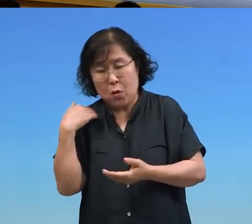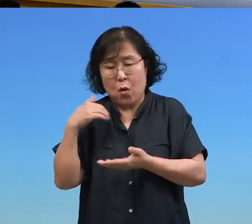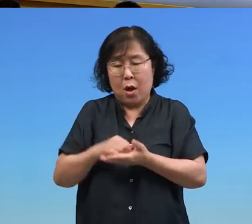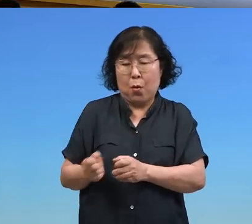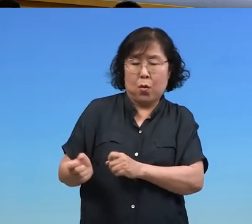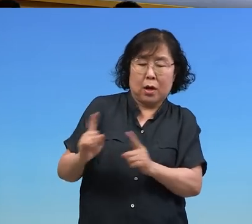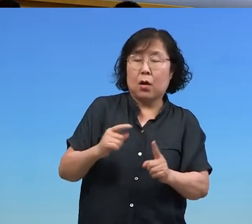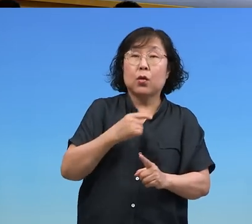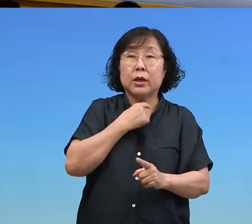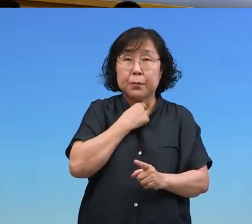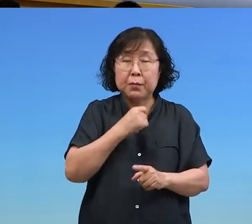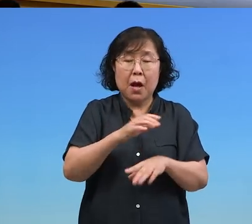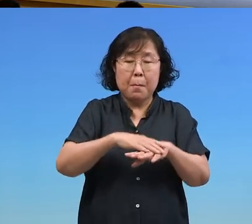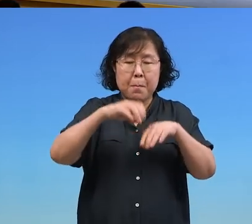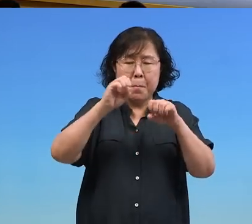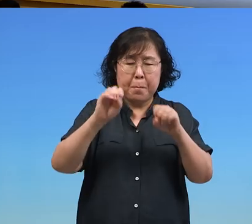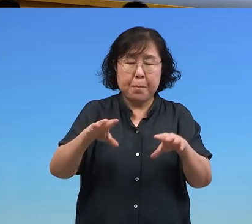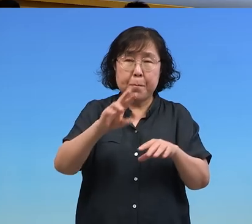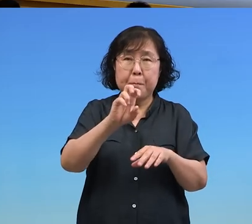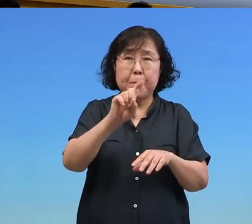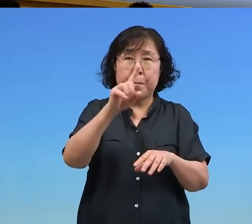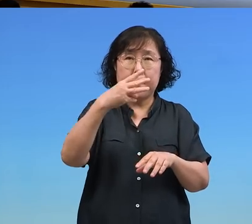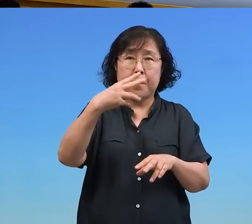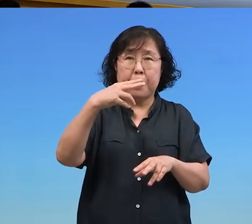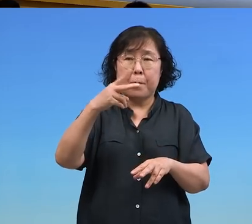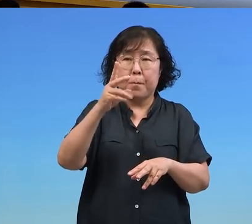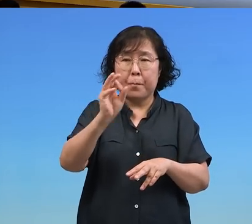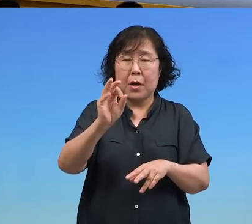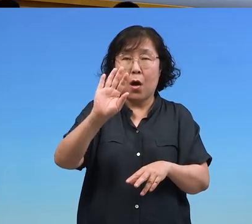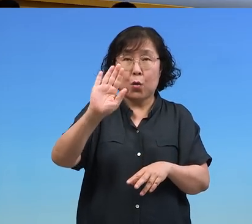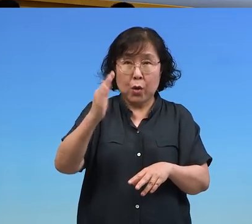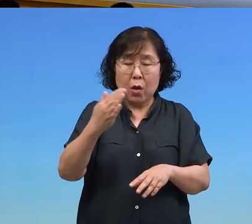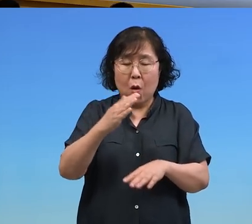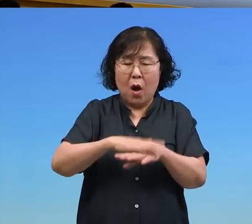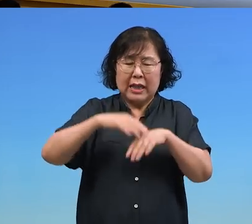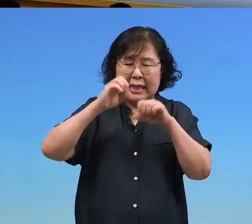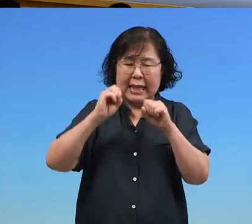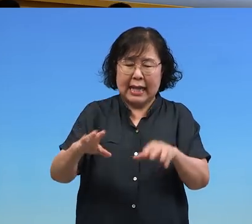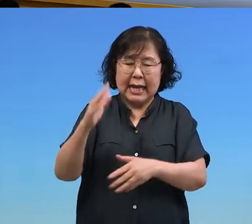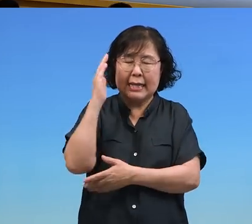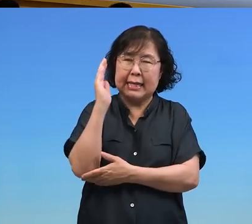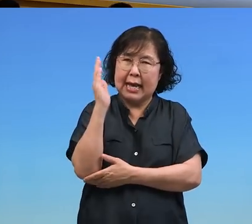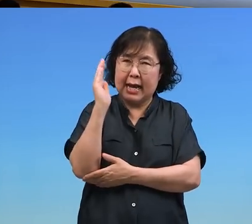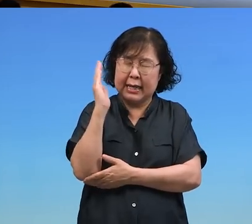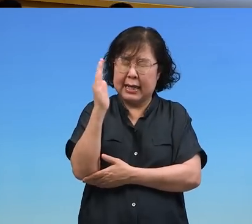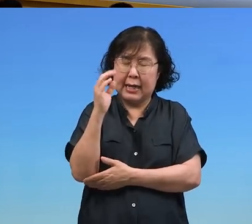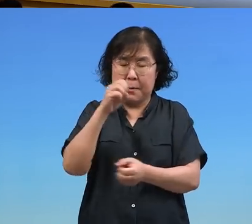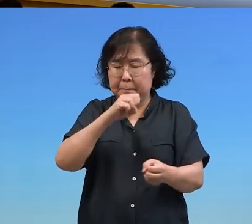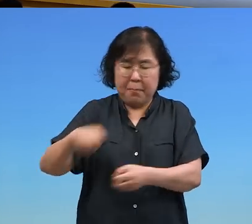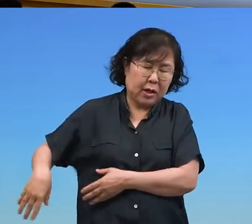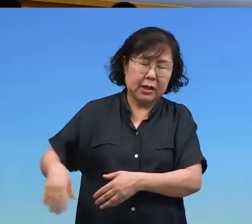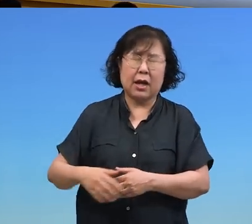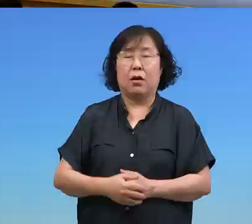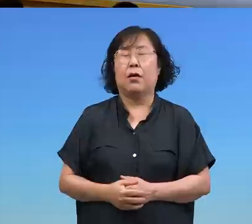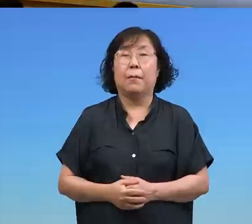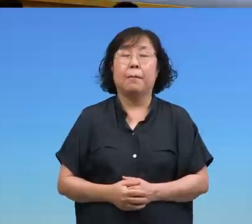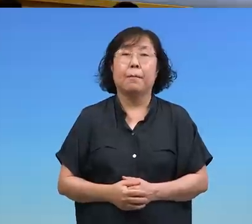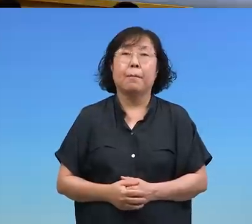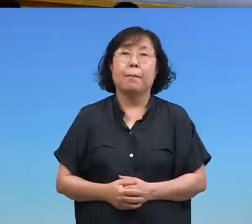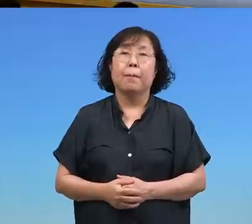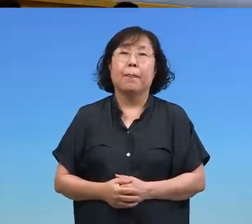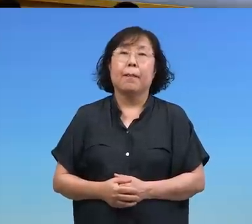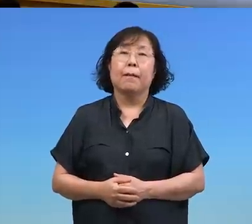허탄한 신화를 벌이시기를 바랍니다 본문 그대로 제가 소제목을 뽑았습니다 디모대전서 4장 7절 아닙니까